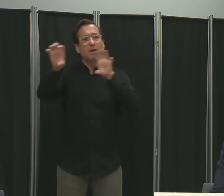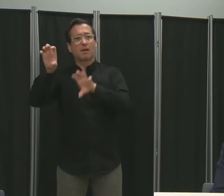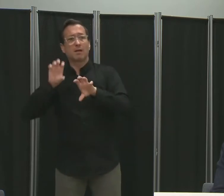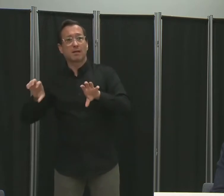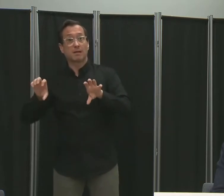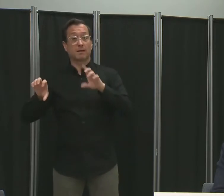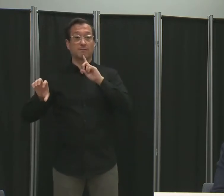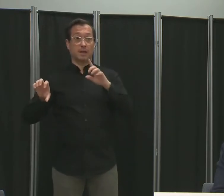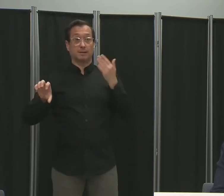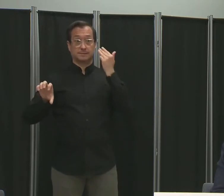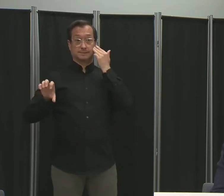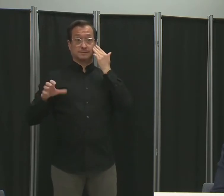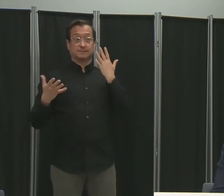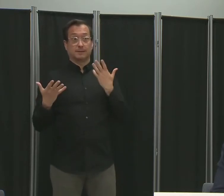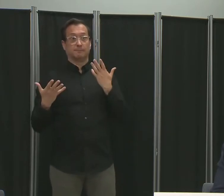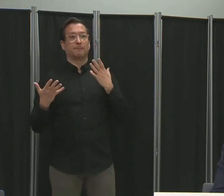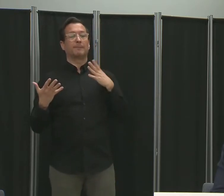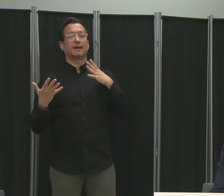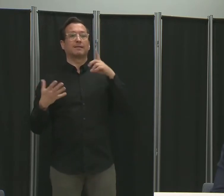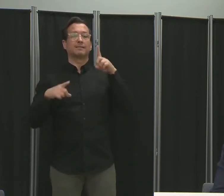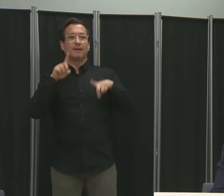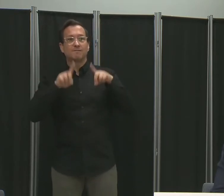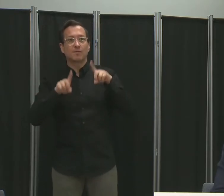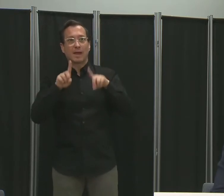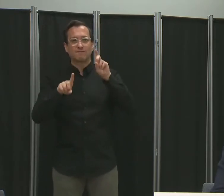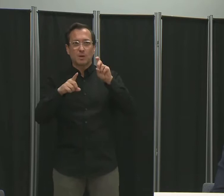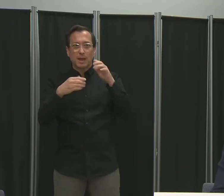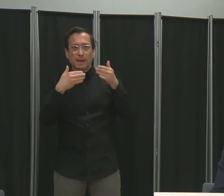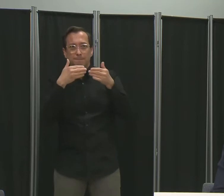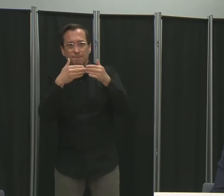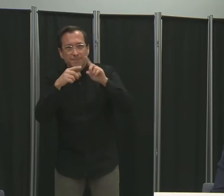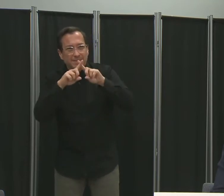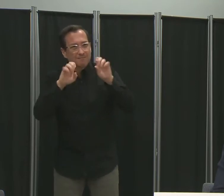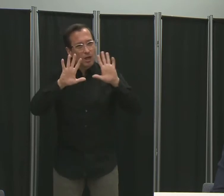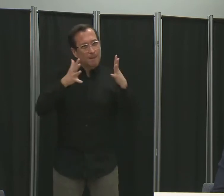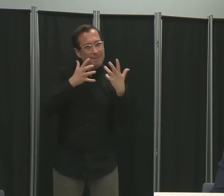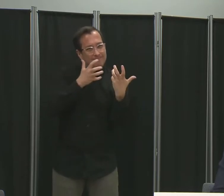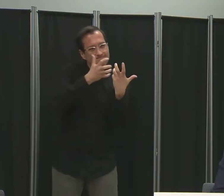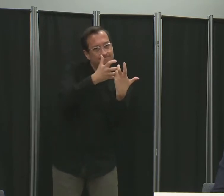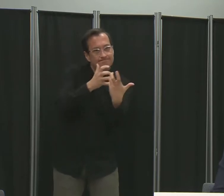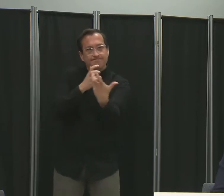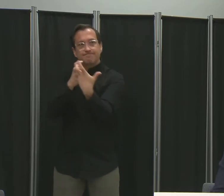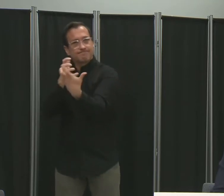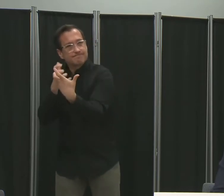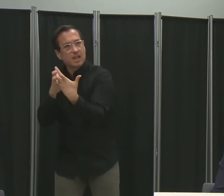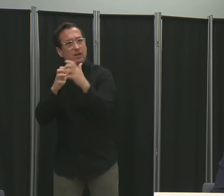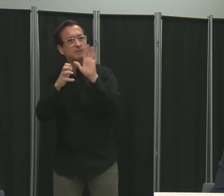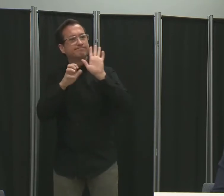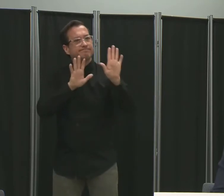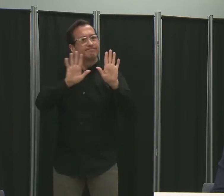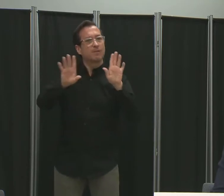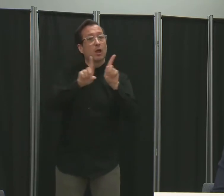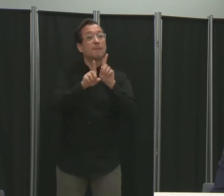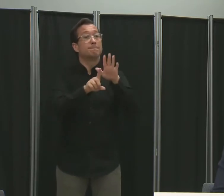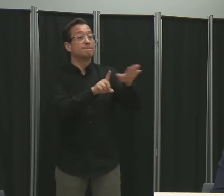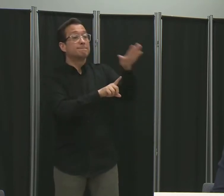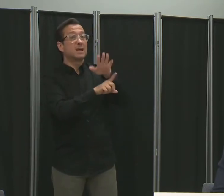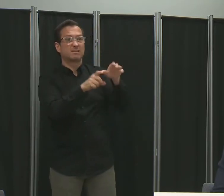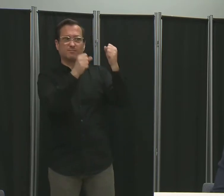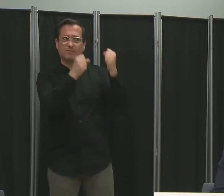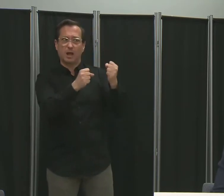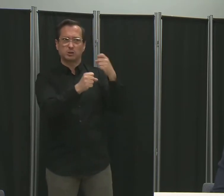nécessité d'avoir des fois des approches adapté surtout dans des secteurs très chaud et je suis heureuse de vous annoncer que dès demain matin